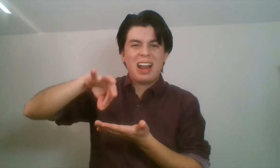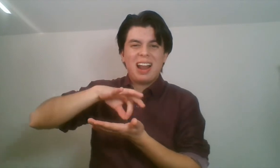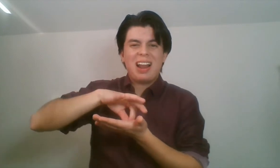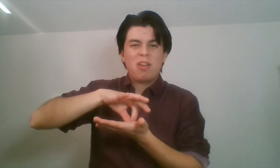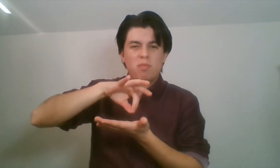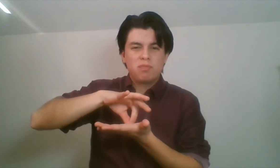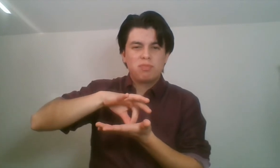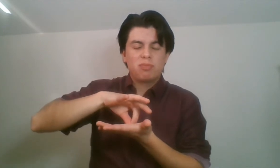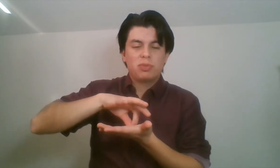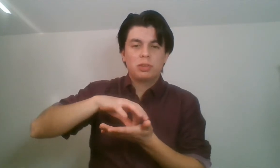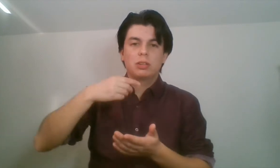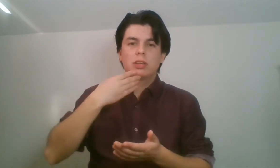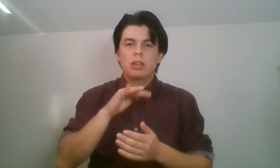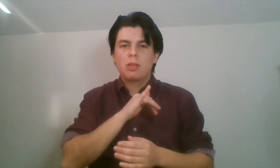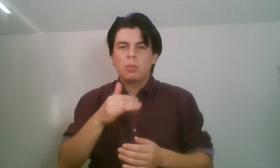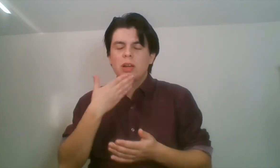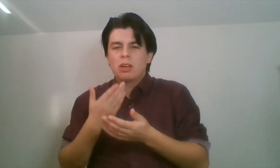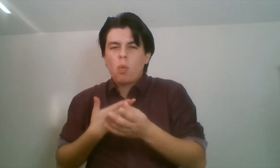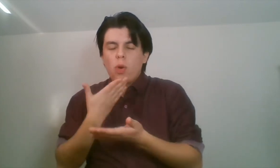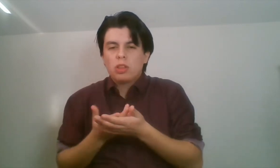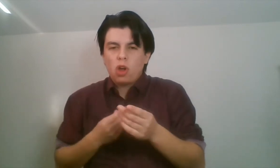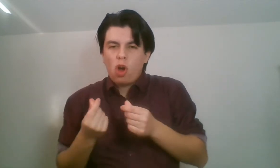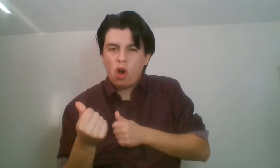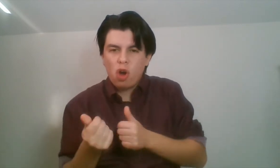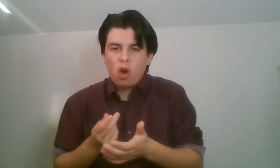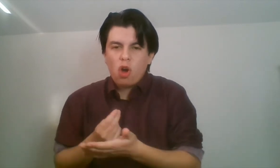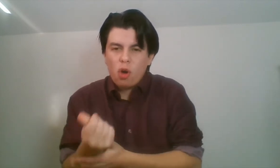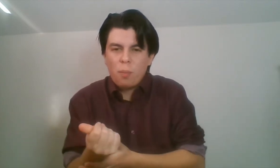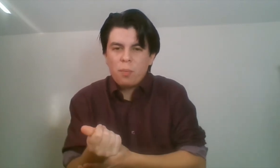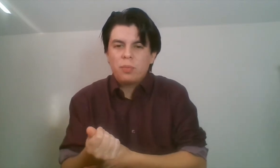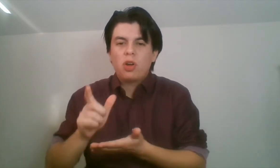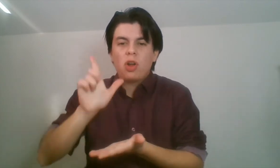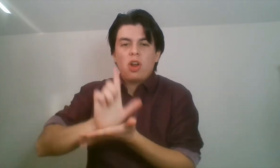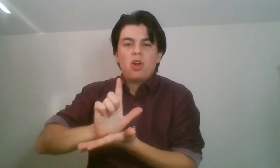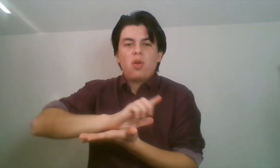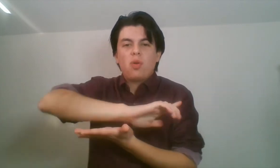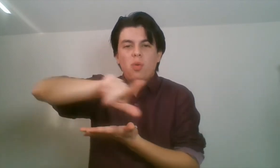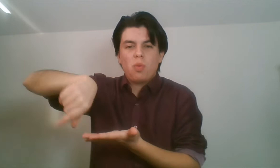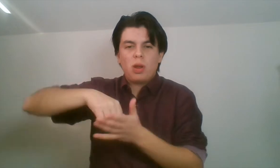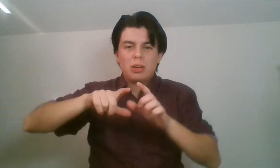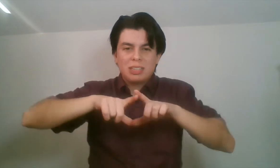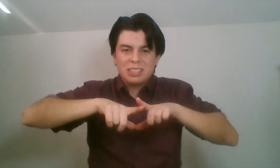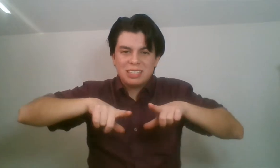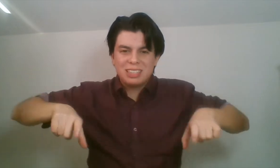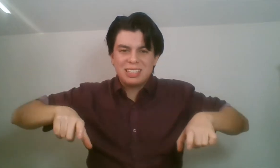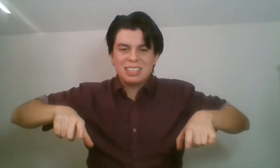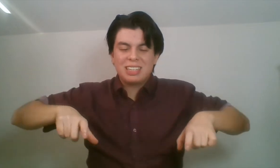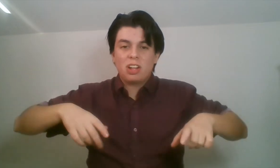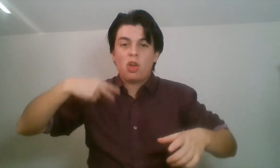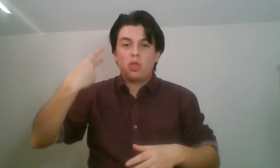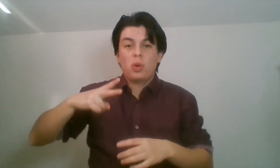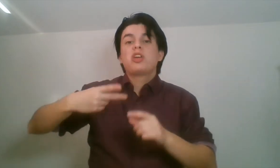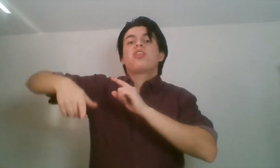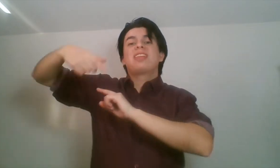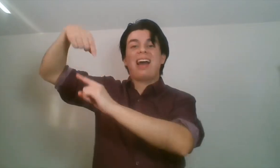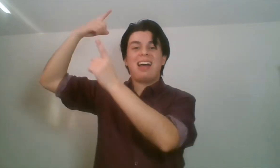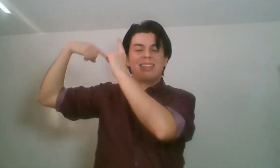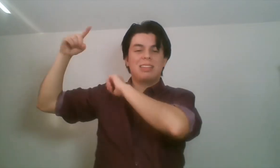la plaza apareció, digamos, después de que se le compró el sitio y